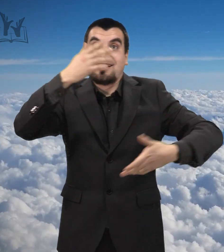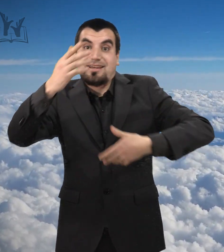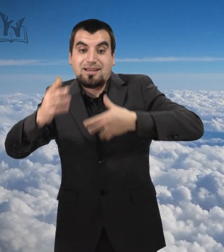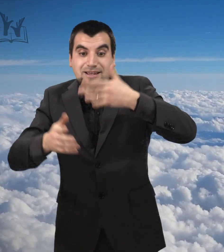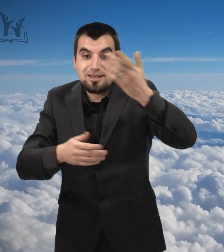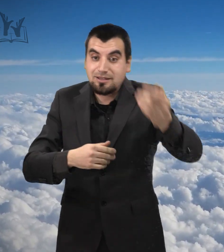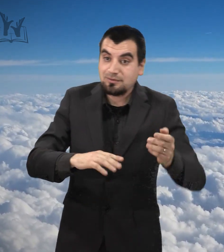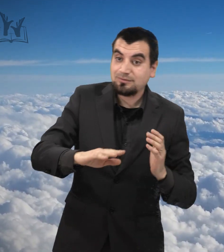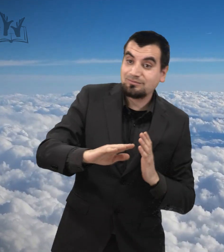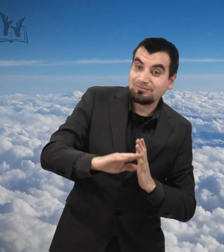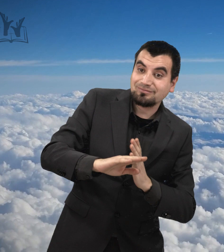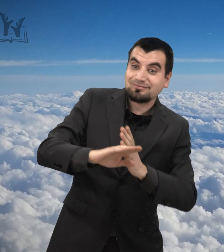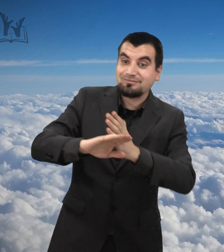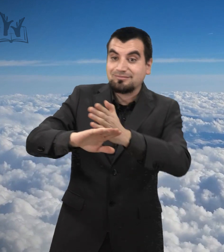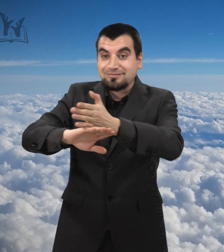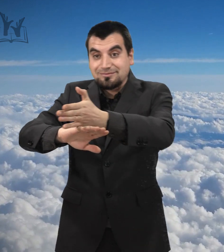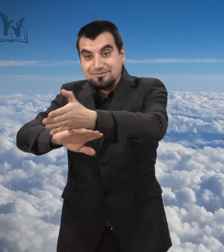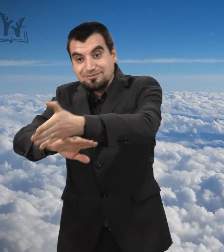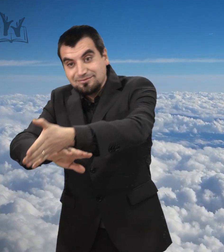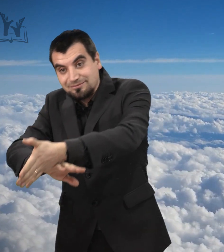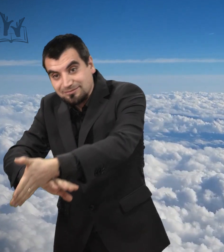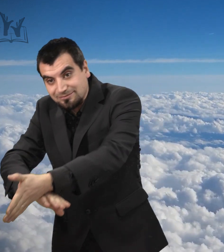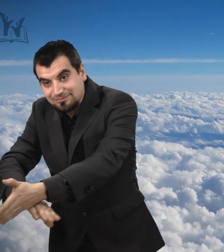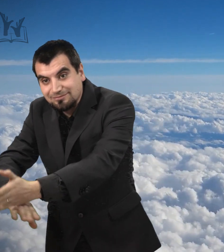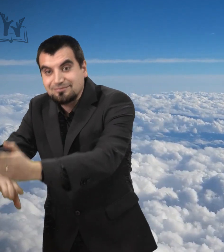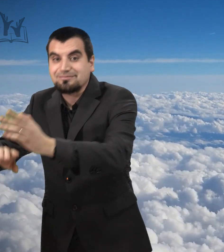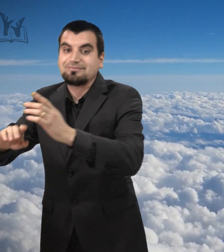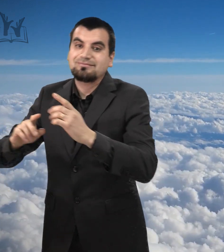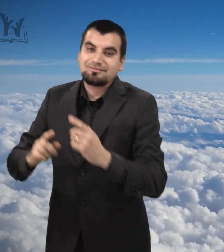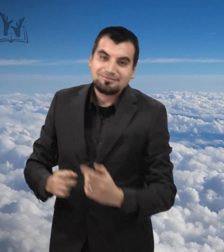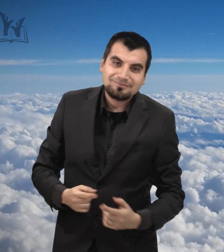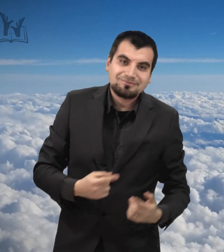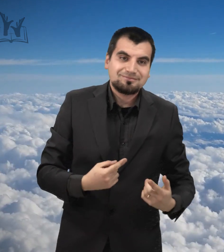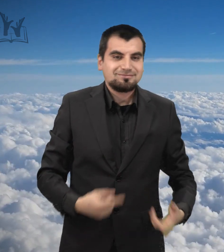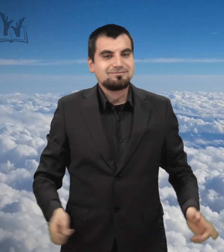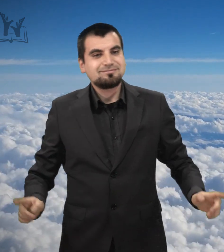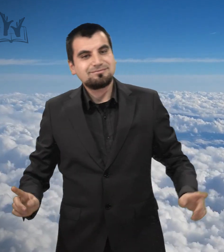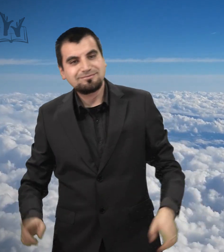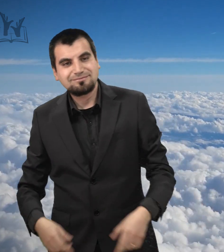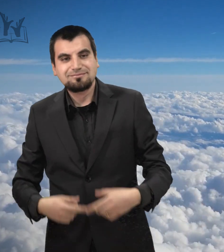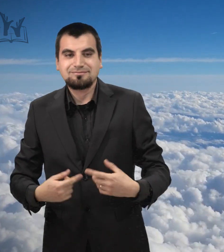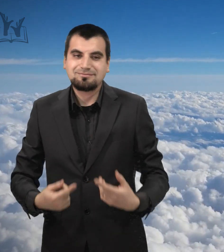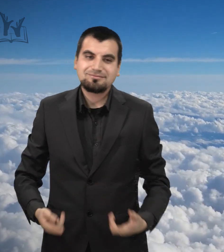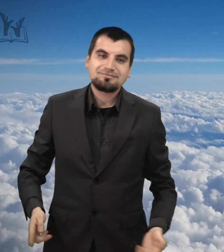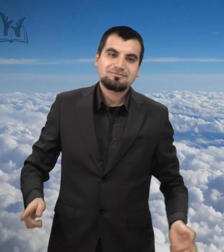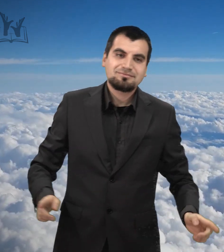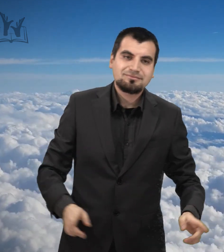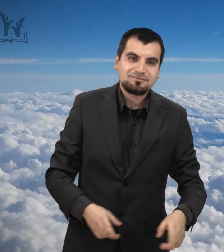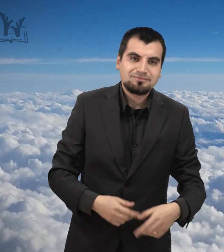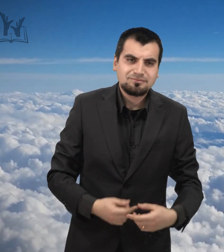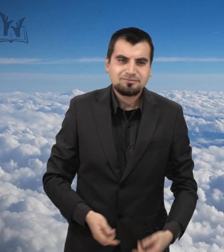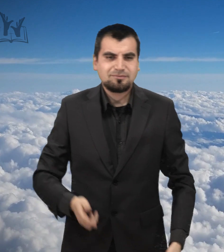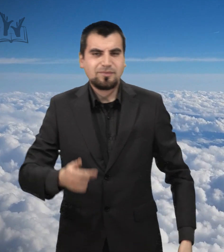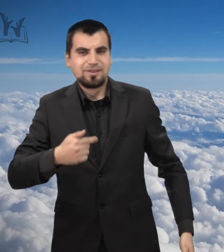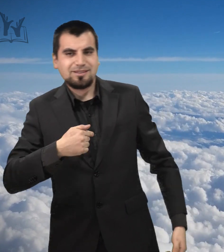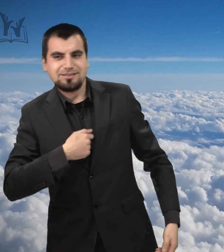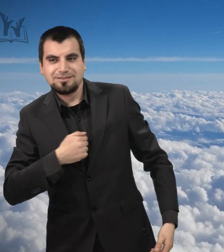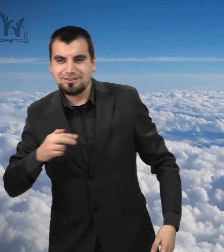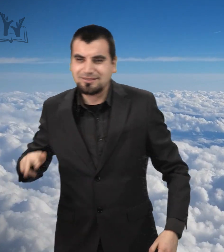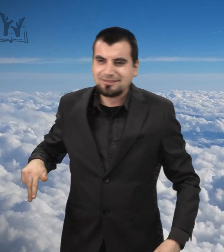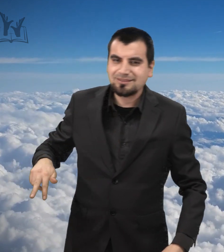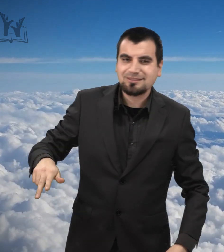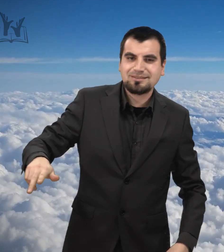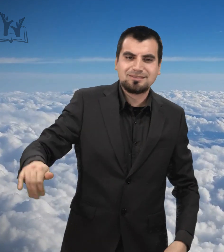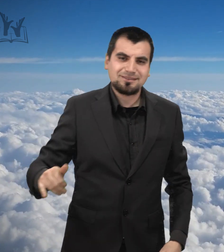así, su amor cantando. ¡Voy